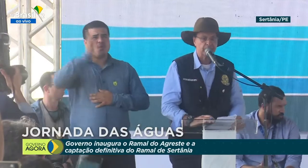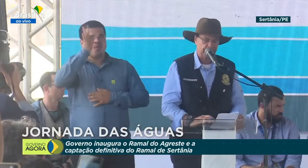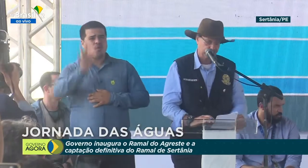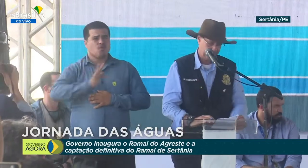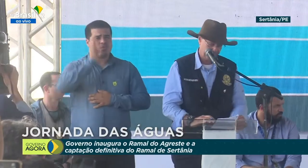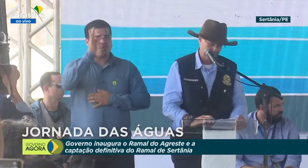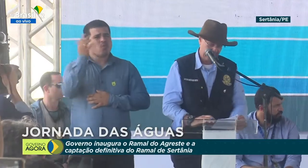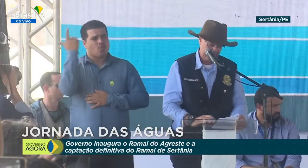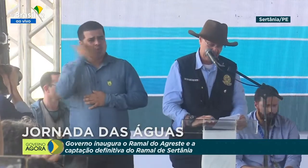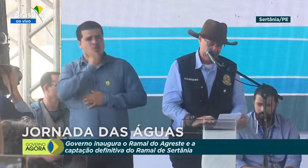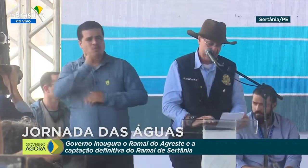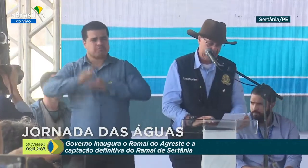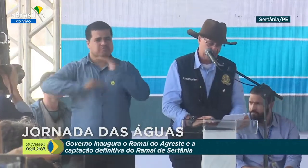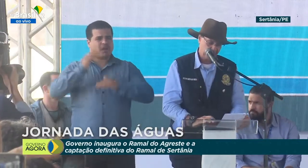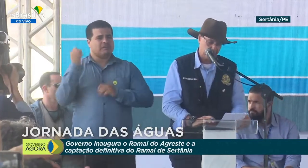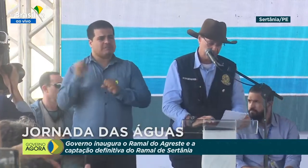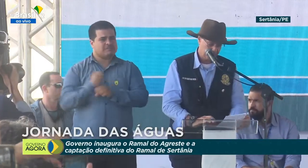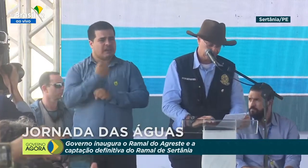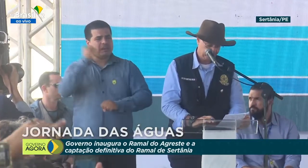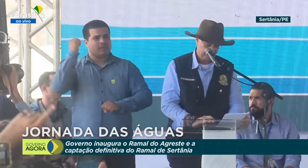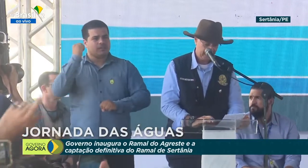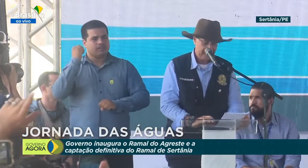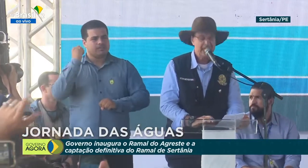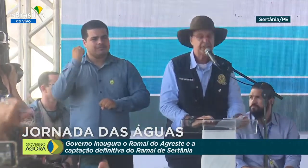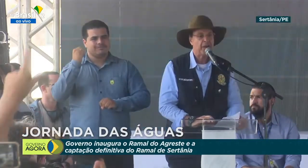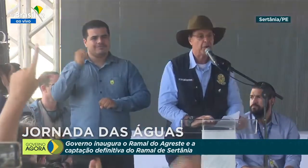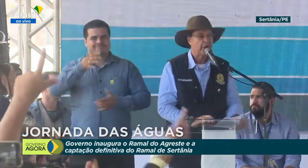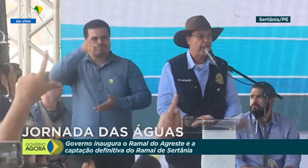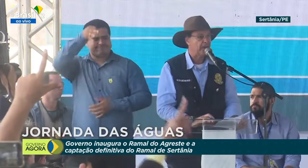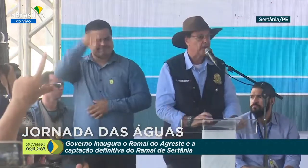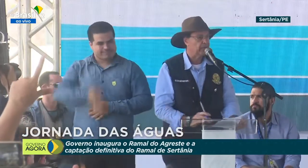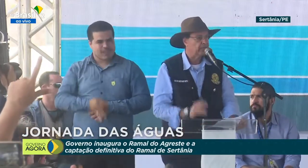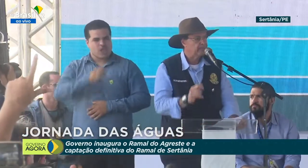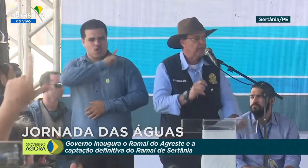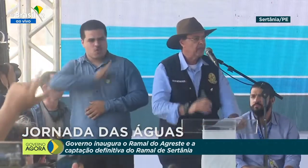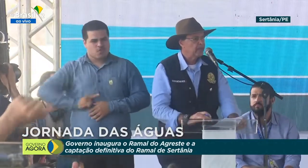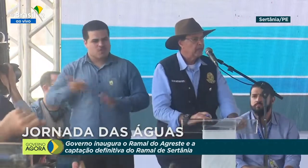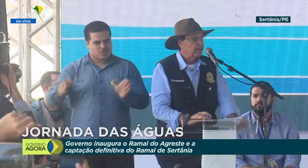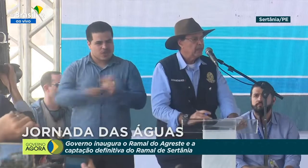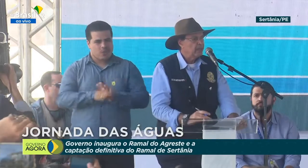tenho dúvida que esse futuro chegou e é agora.